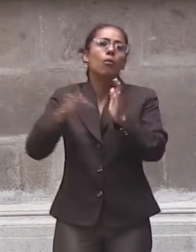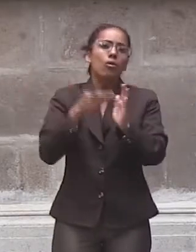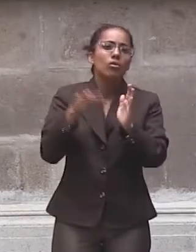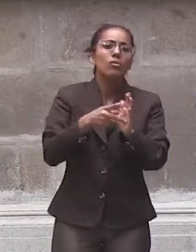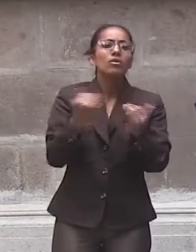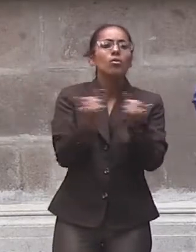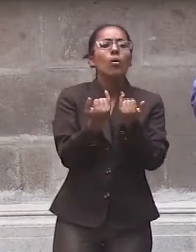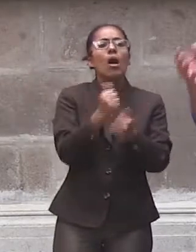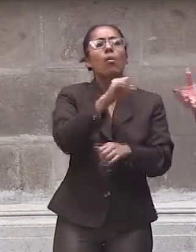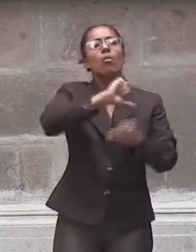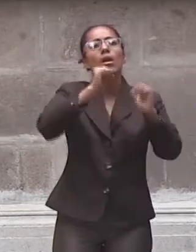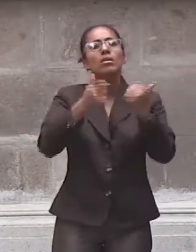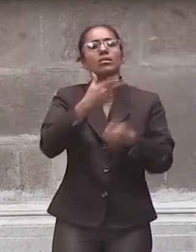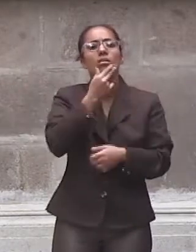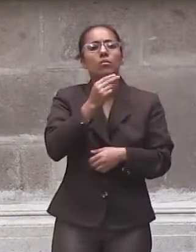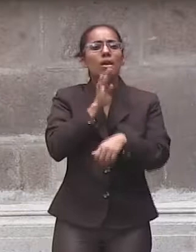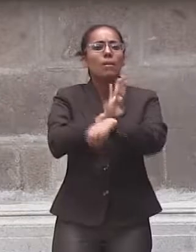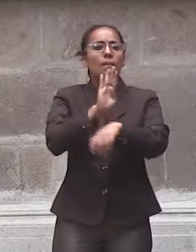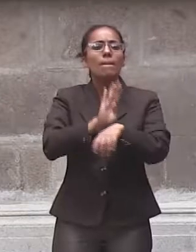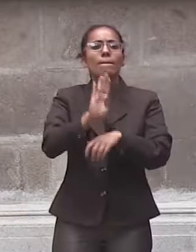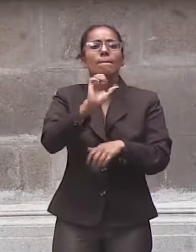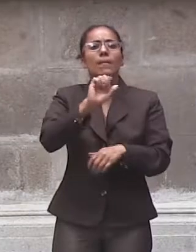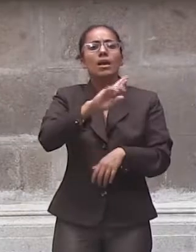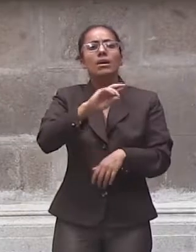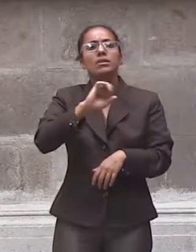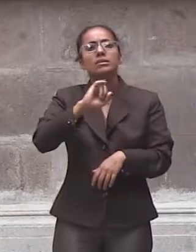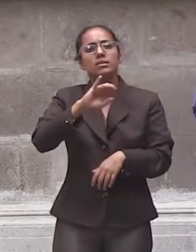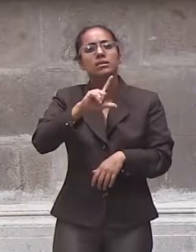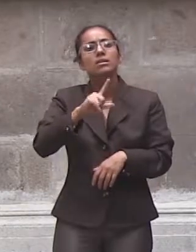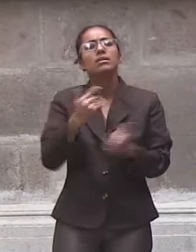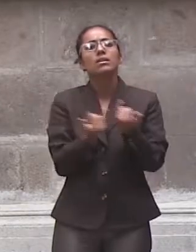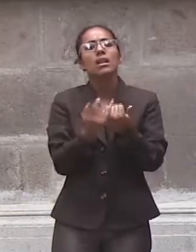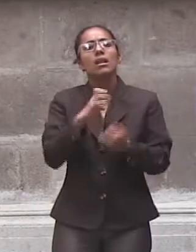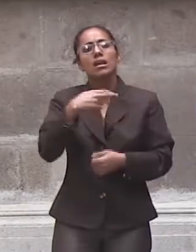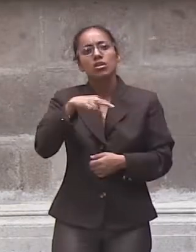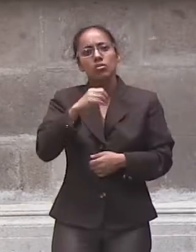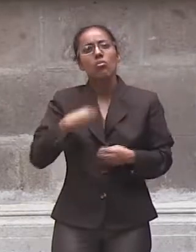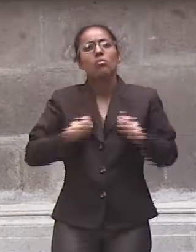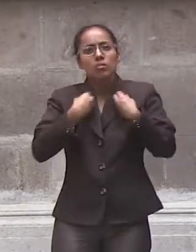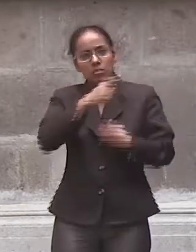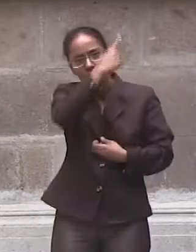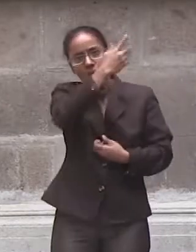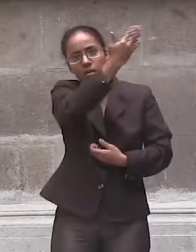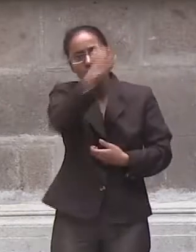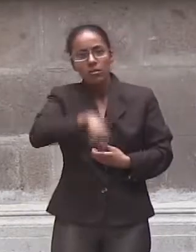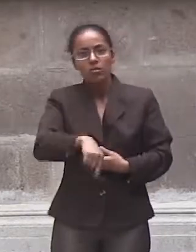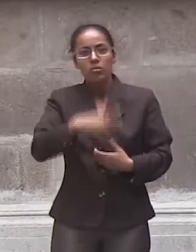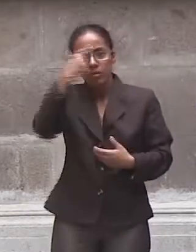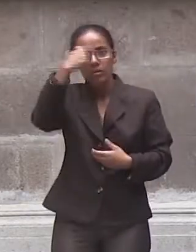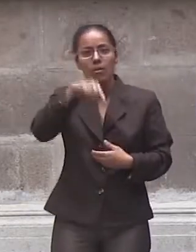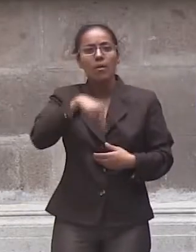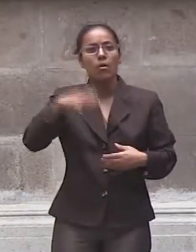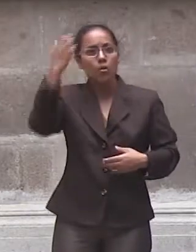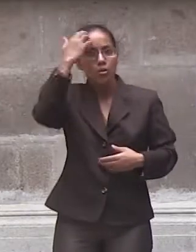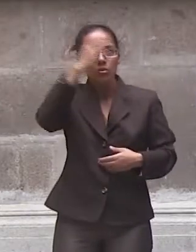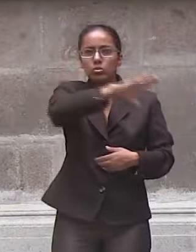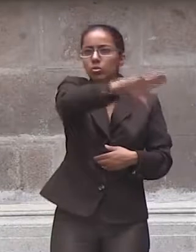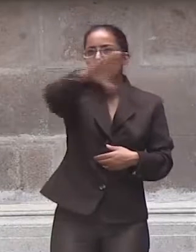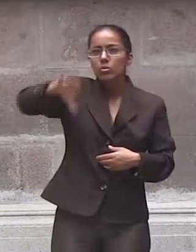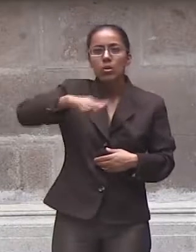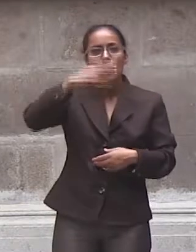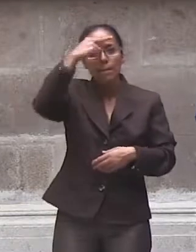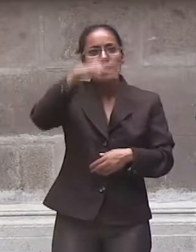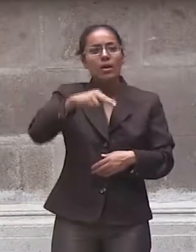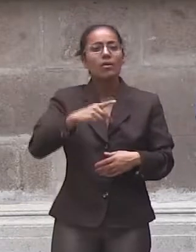méxico y con una historia de las artes y tecnologías que para méxico también tiene su historia propia muy importante en donde hay